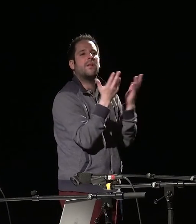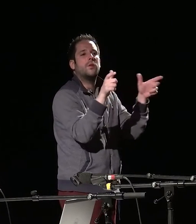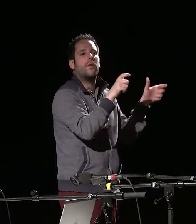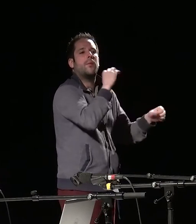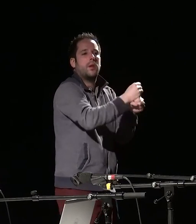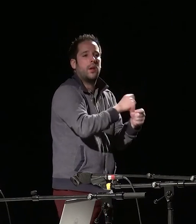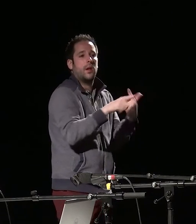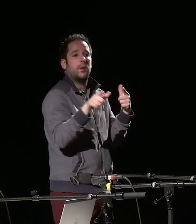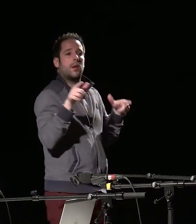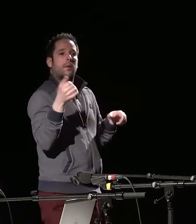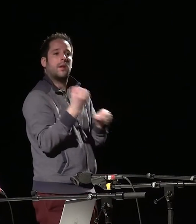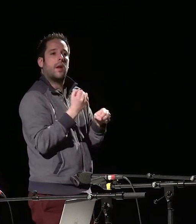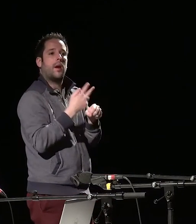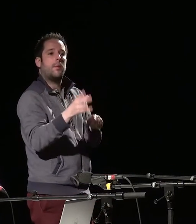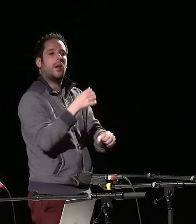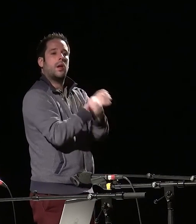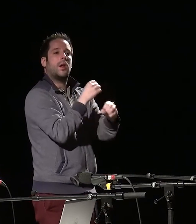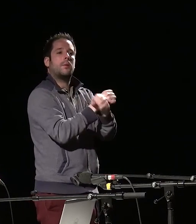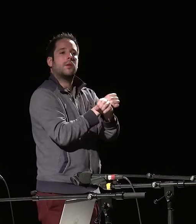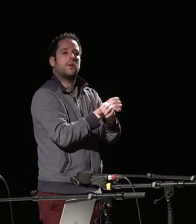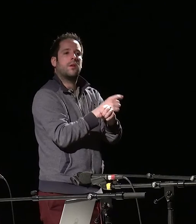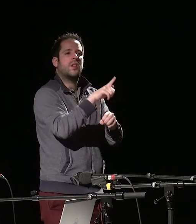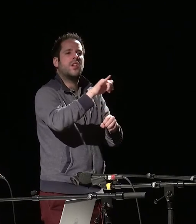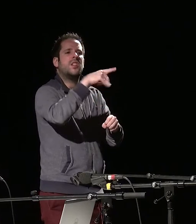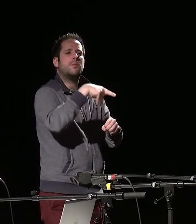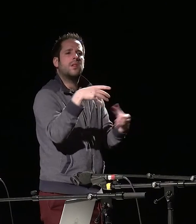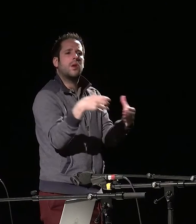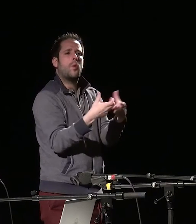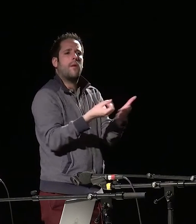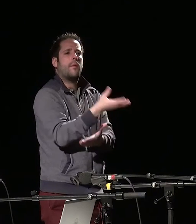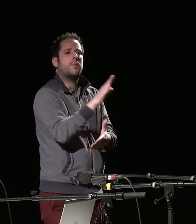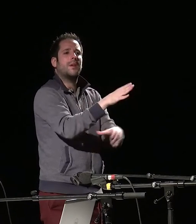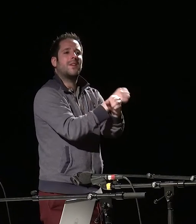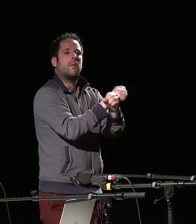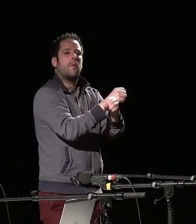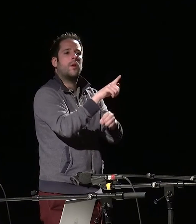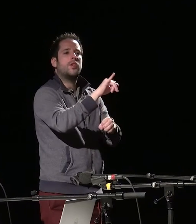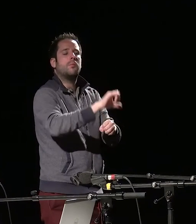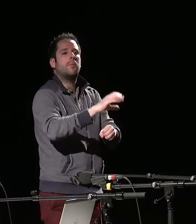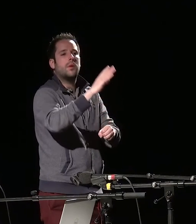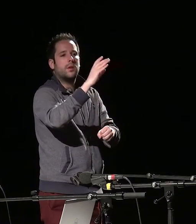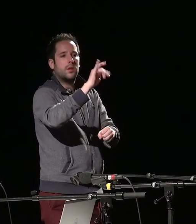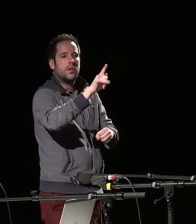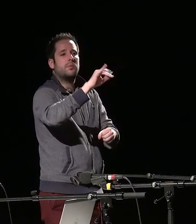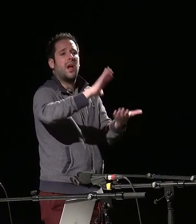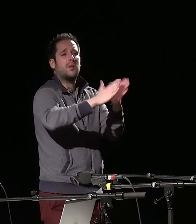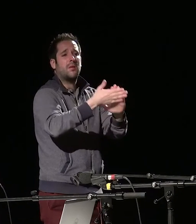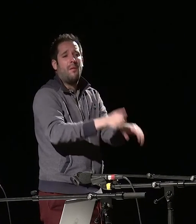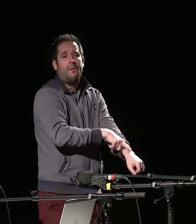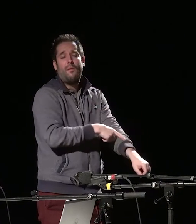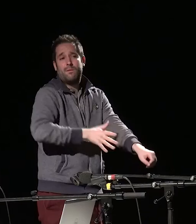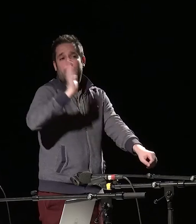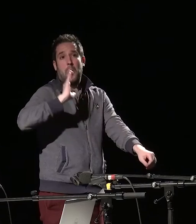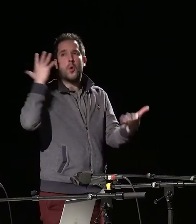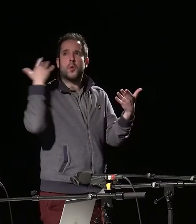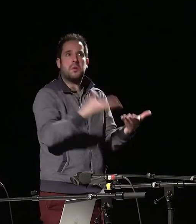avec son travail sur les prisons au GIP. Le GIP, c'est le groupe d'information sur les prisons. C'est une très vieille association qui a disparu